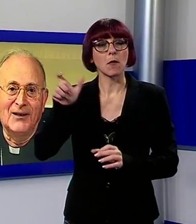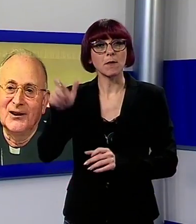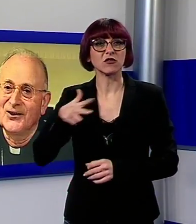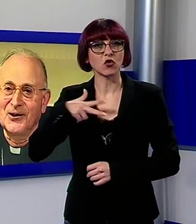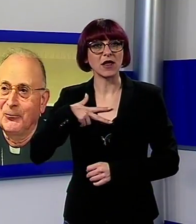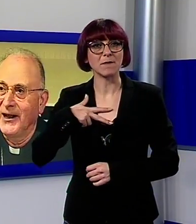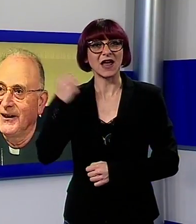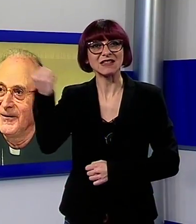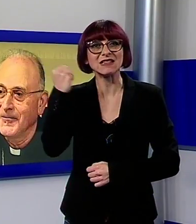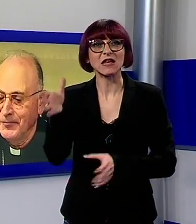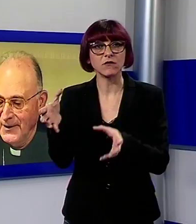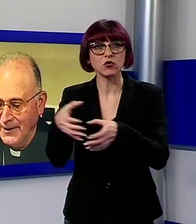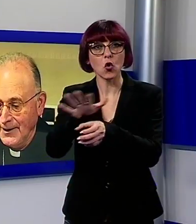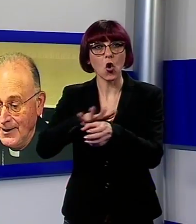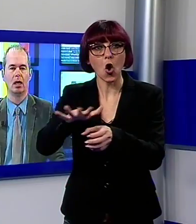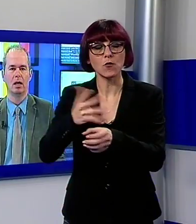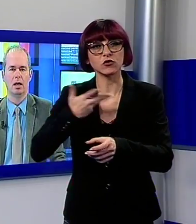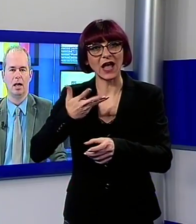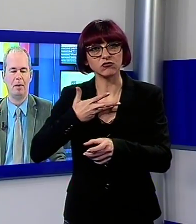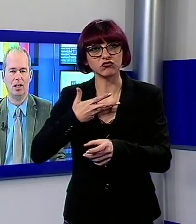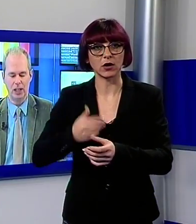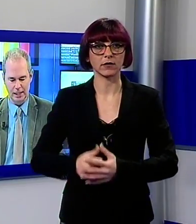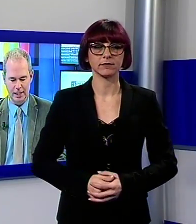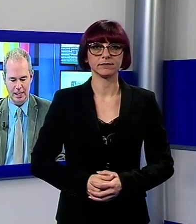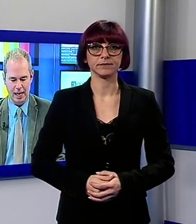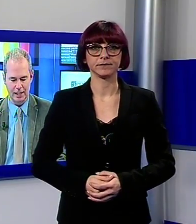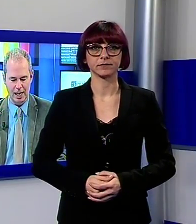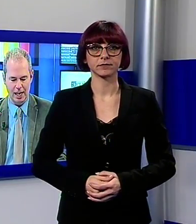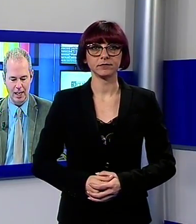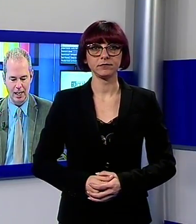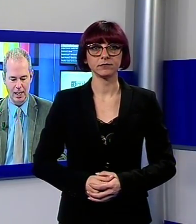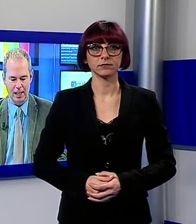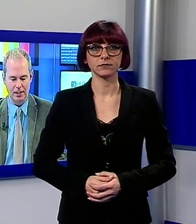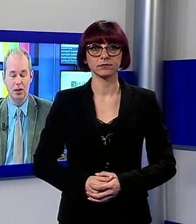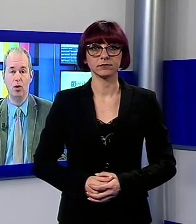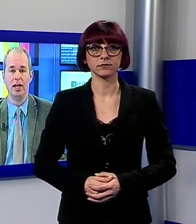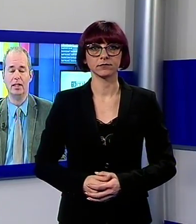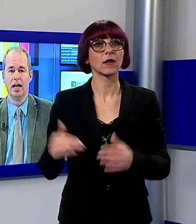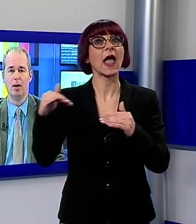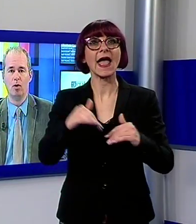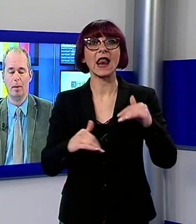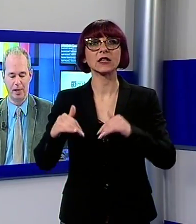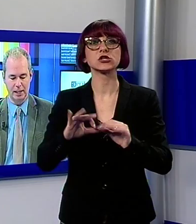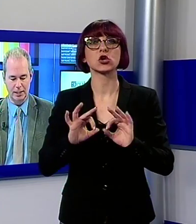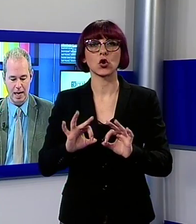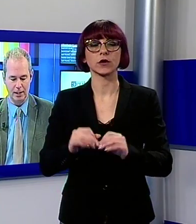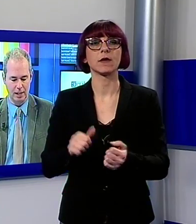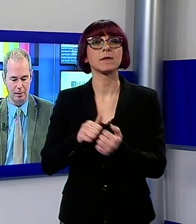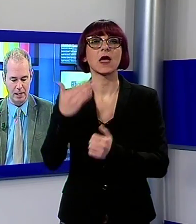ai 25 anni. La pagina dedicata alle elezioni, andiamo a Pietrasanta.